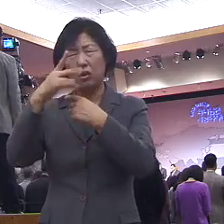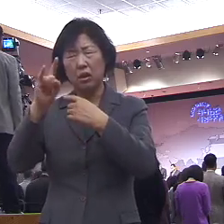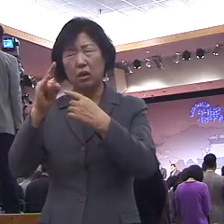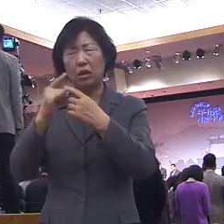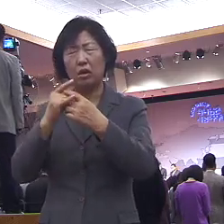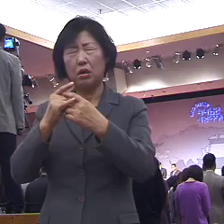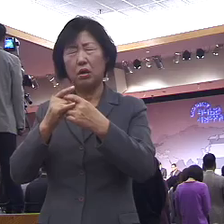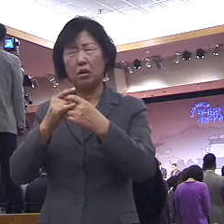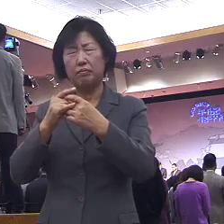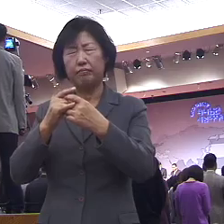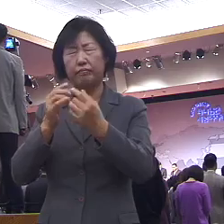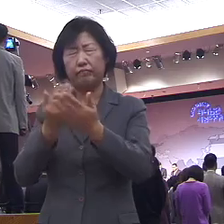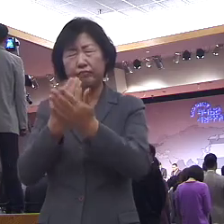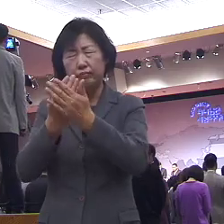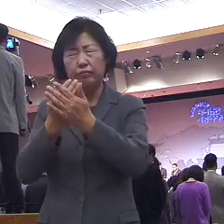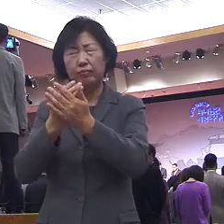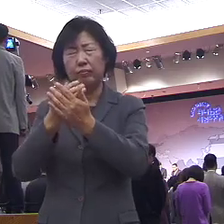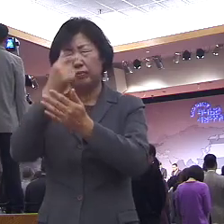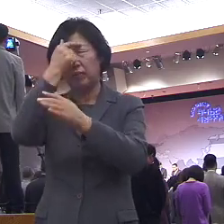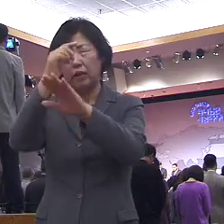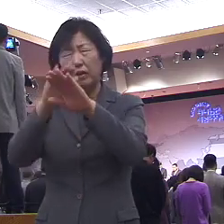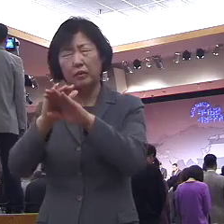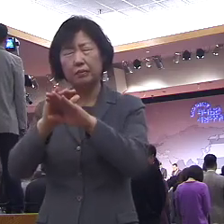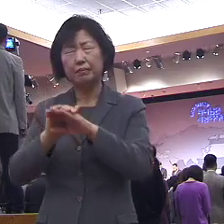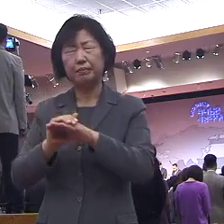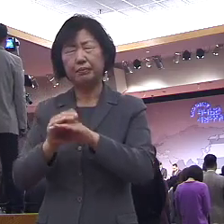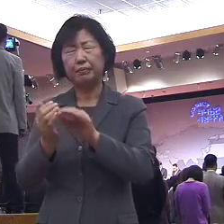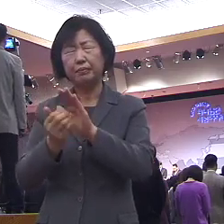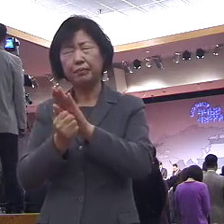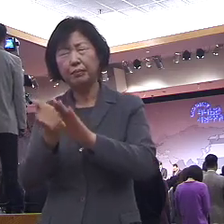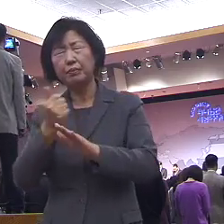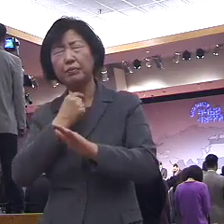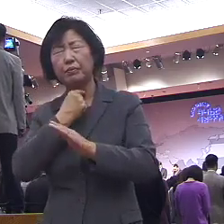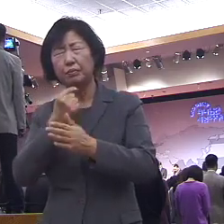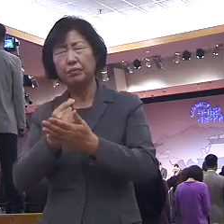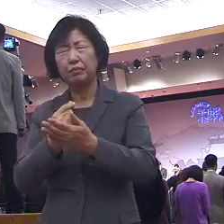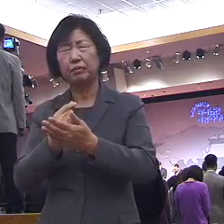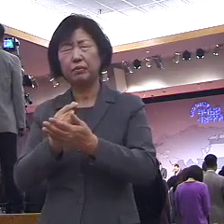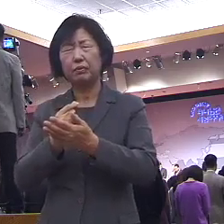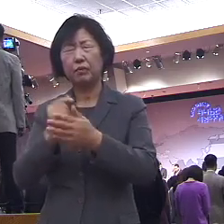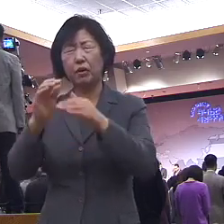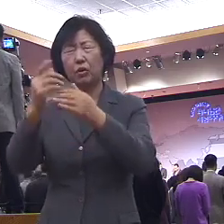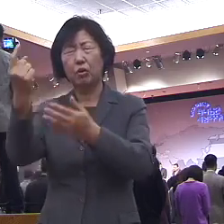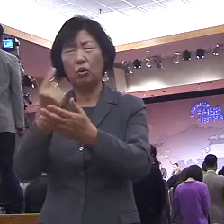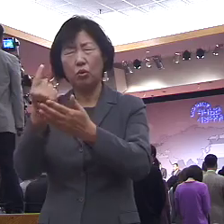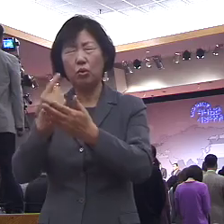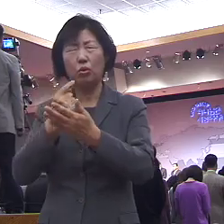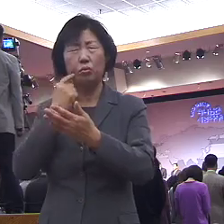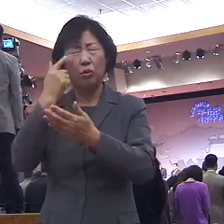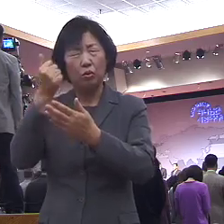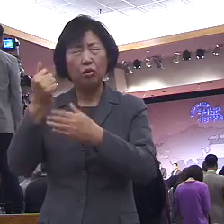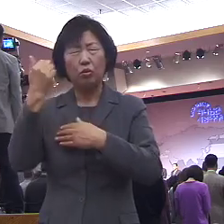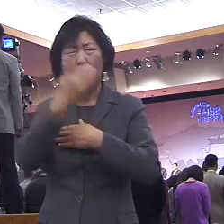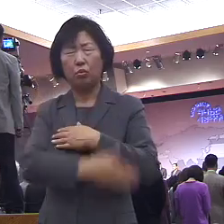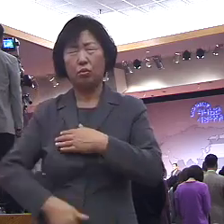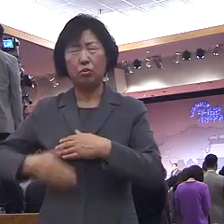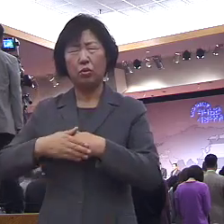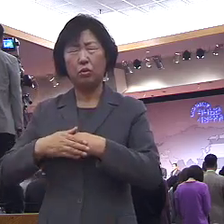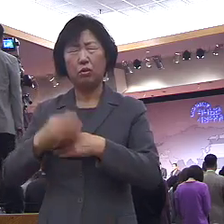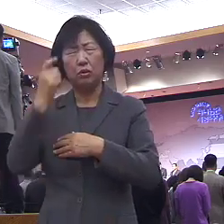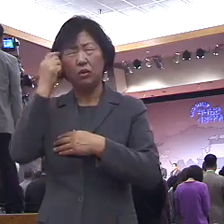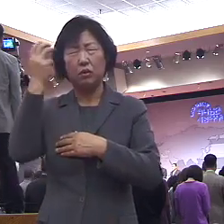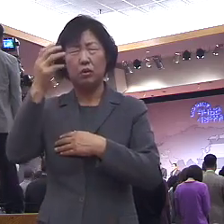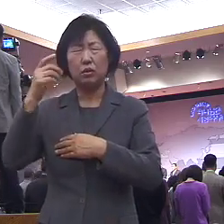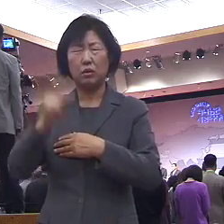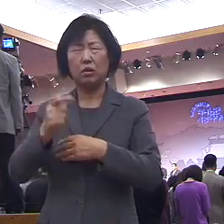영적으로 성숙하고 하나님을 깊이 알아가는 은혜의 때가 되기를 소원합니다. 이동원 목사님의 몸과 영을 강건케 하여 주시고 저희